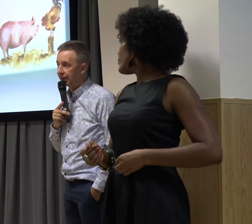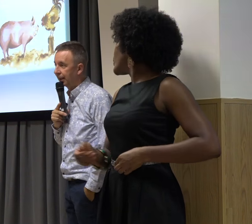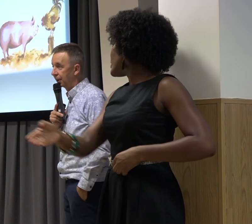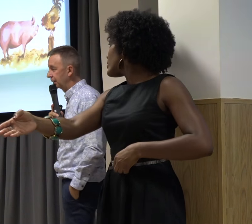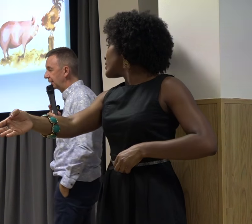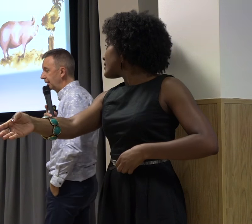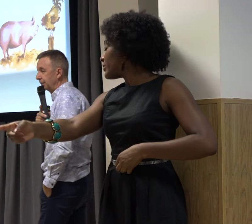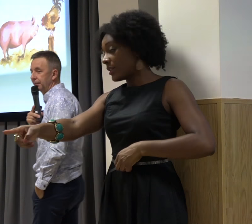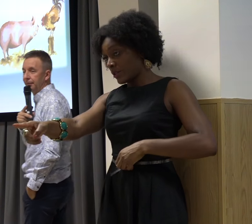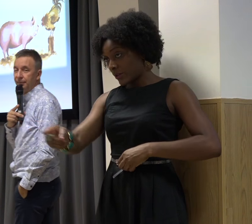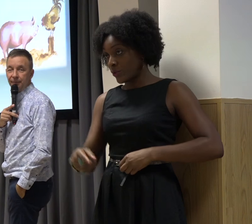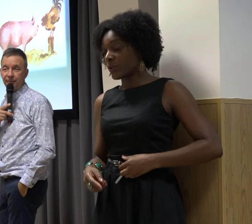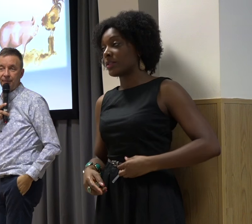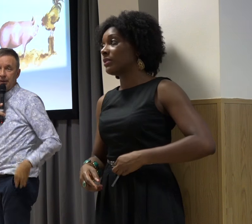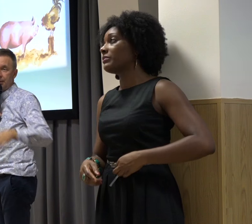Alors,